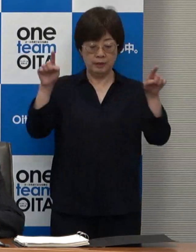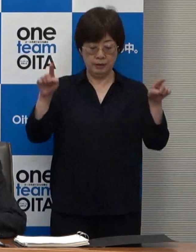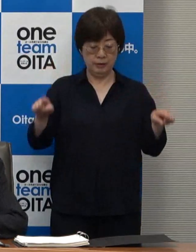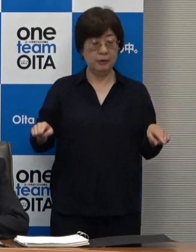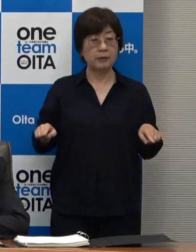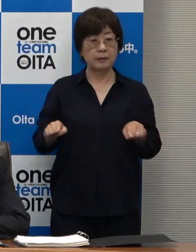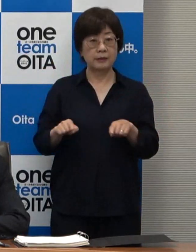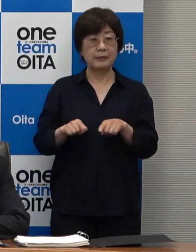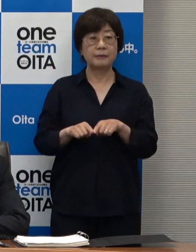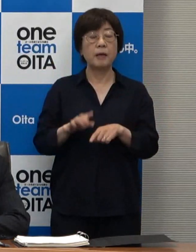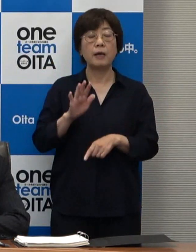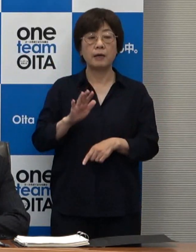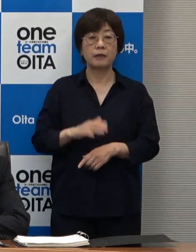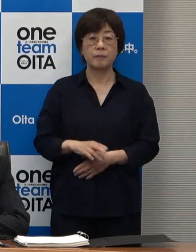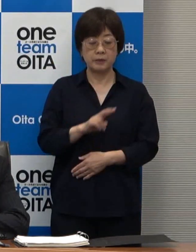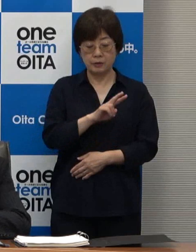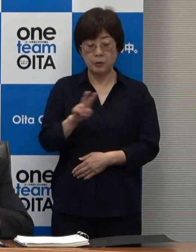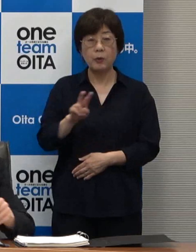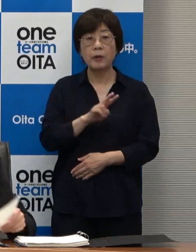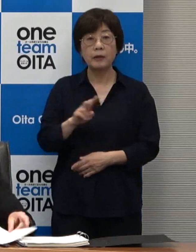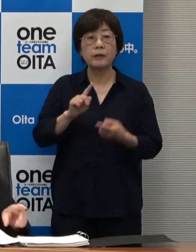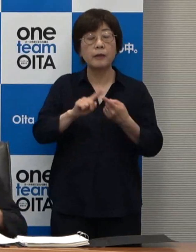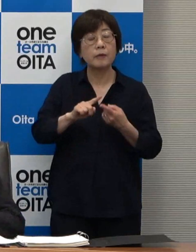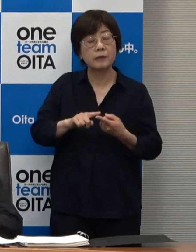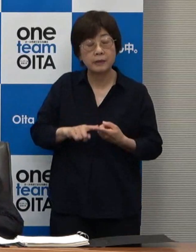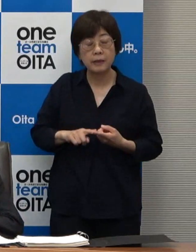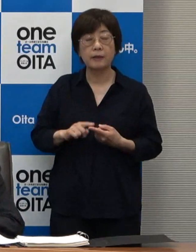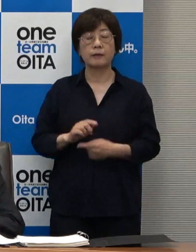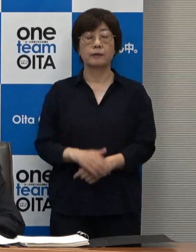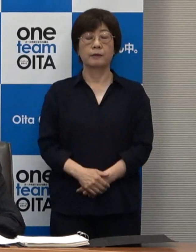じゃあ資料をちょっとご覧になりながら、